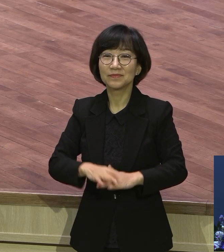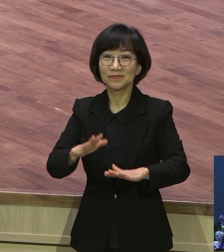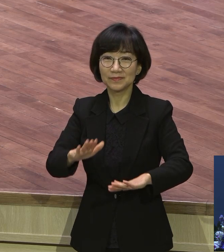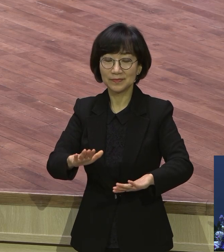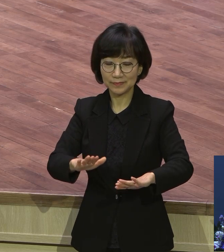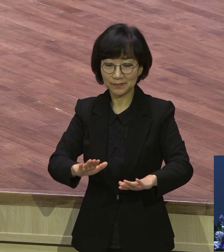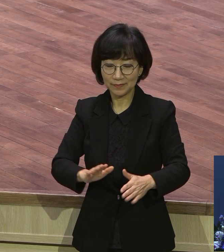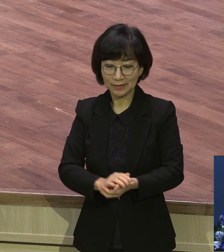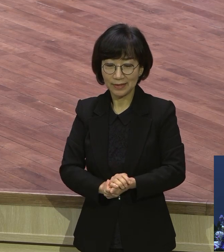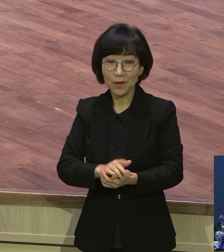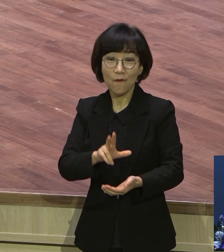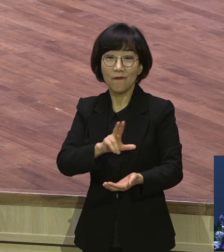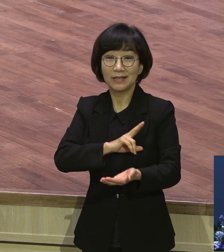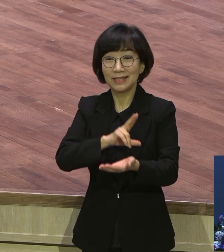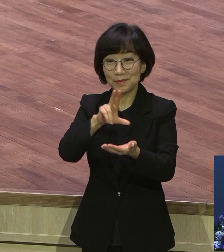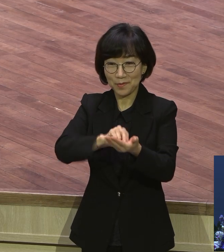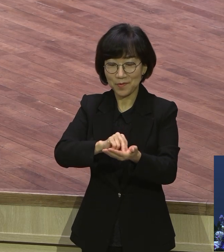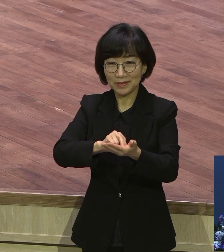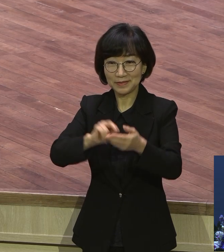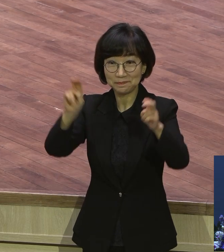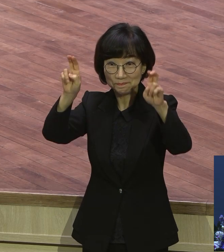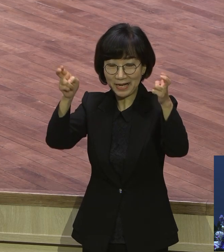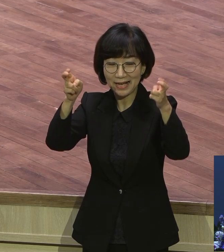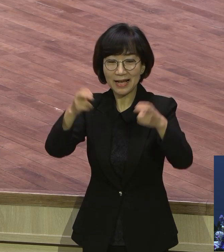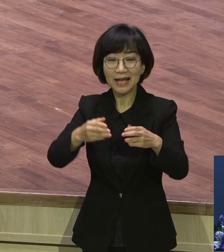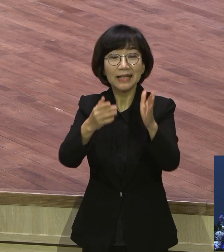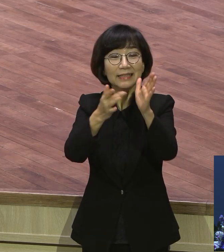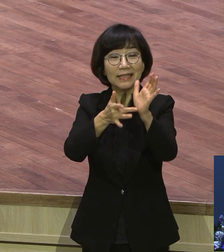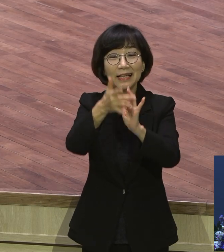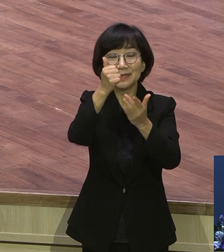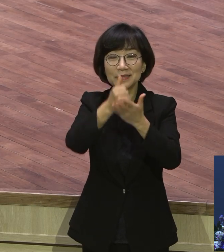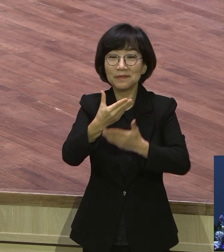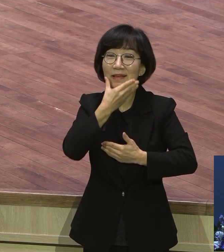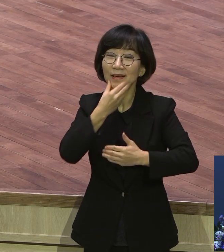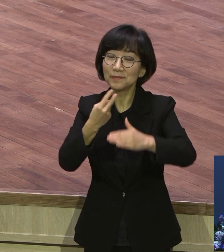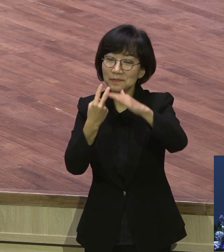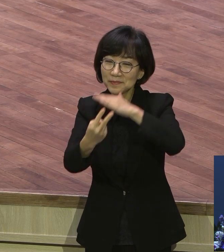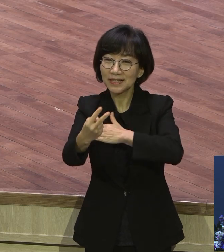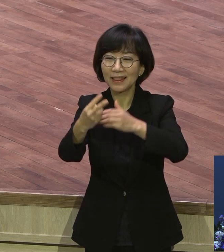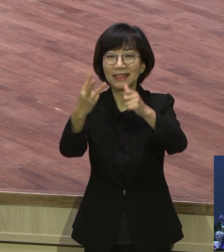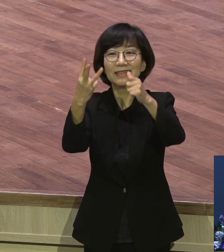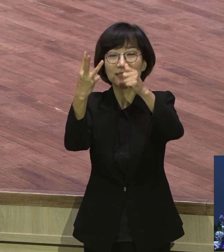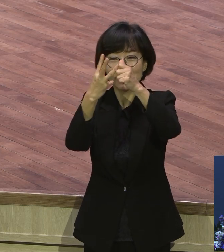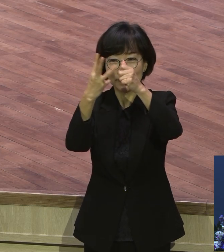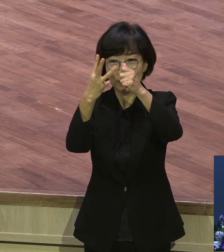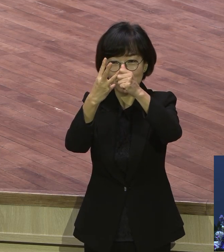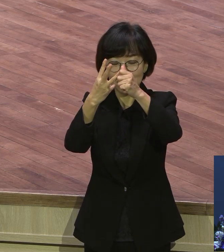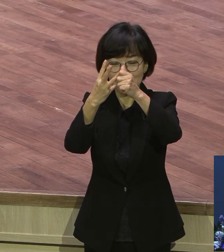말씀 가지고 예수님의 행복 비전 세 번째 말씀을 드립니다.